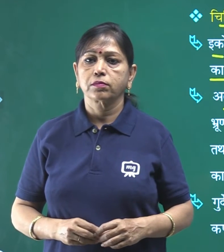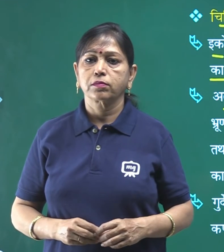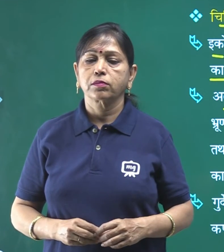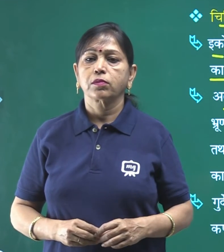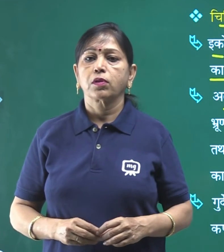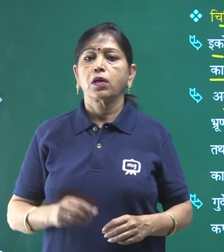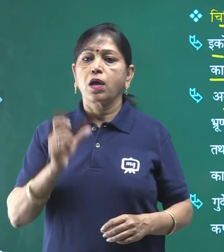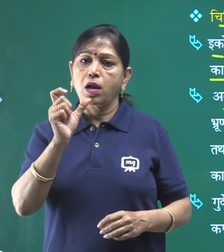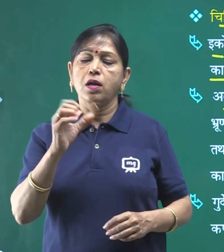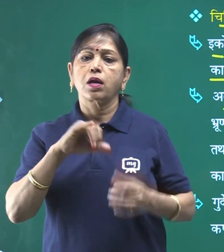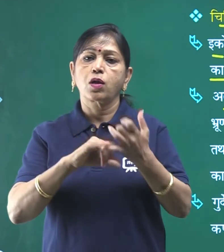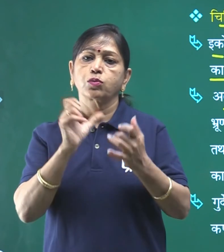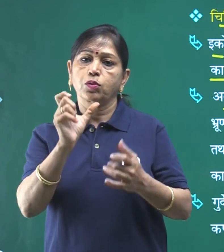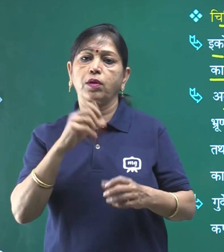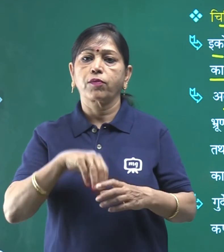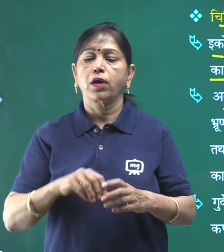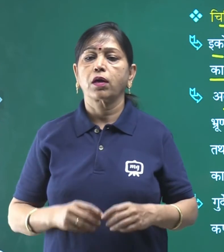अल्ट्रासोनोग्राफी का